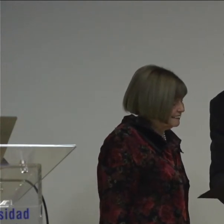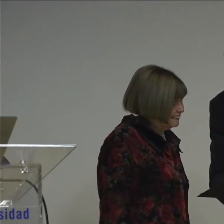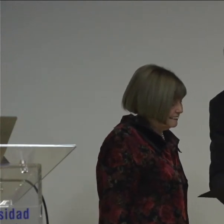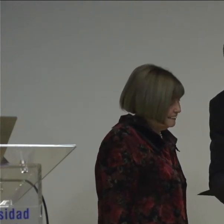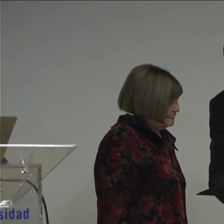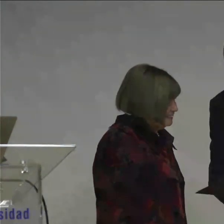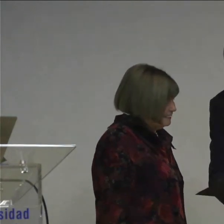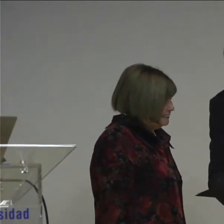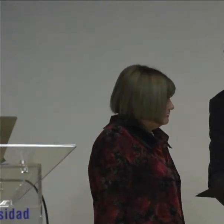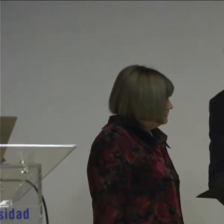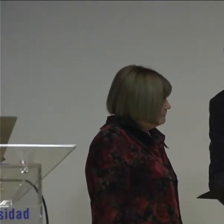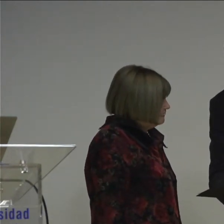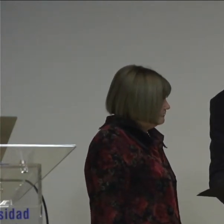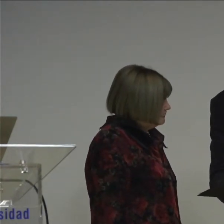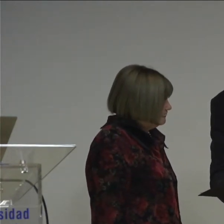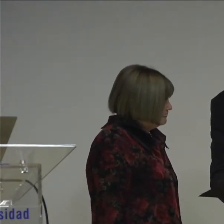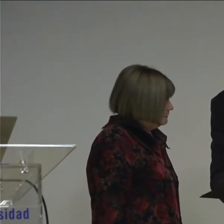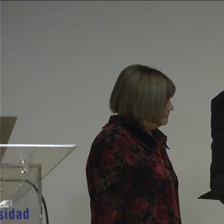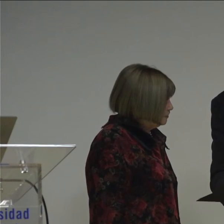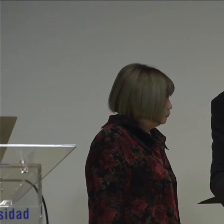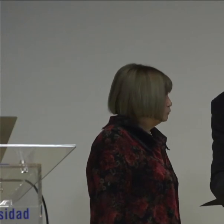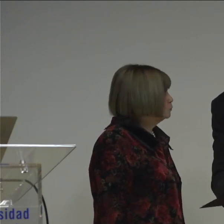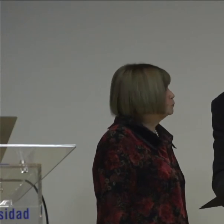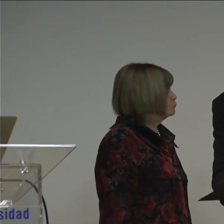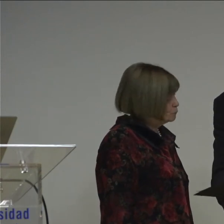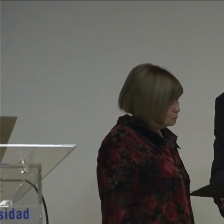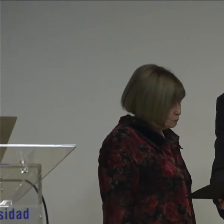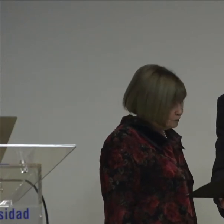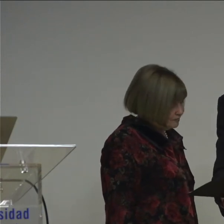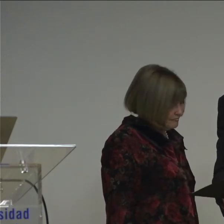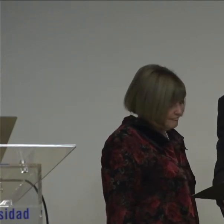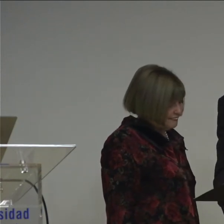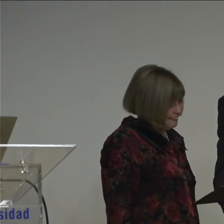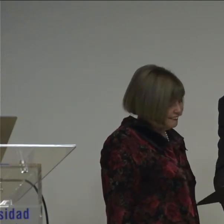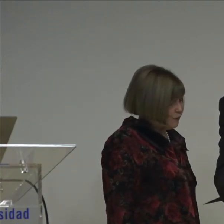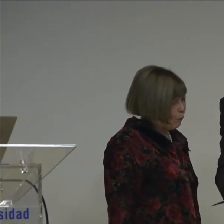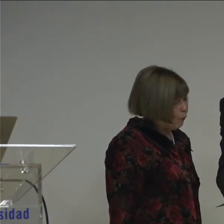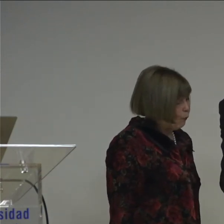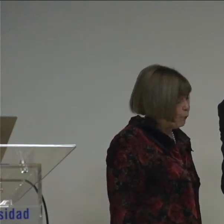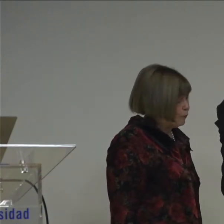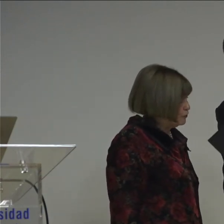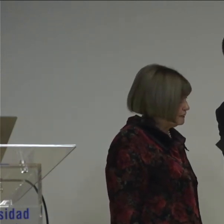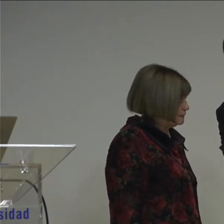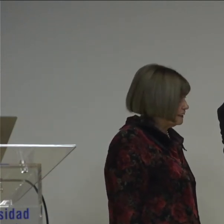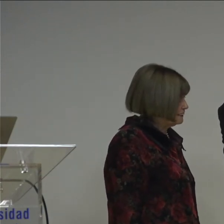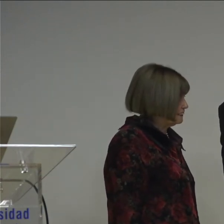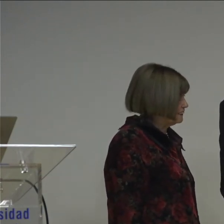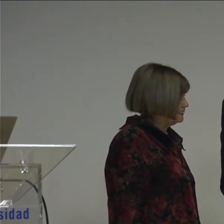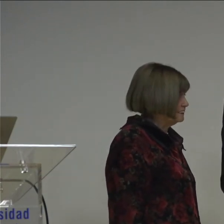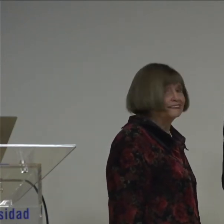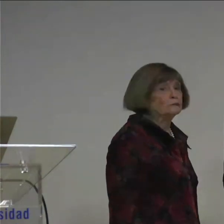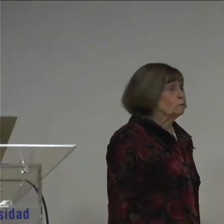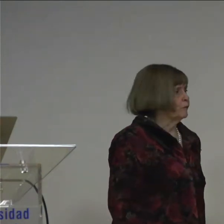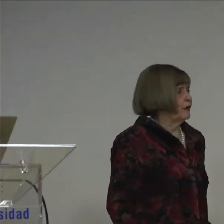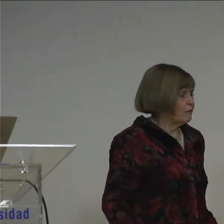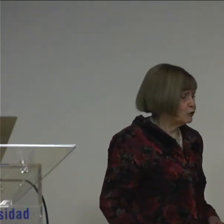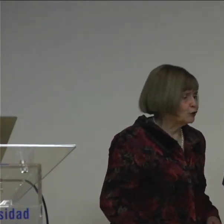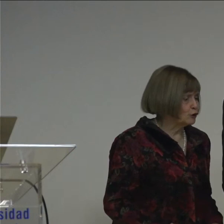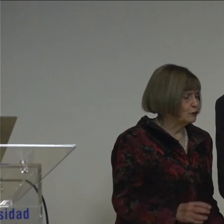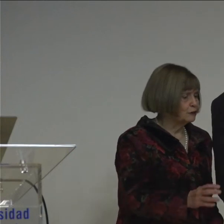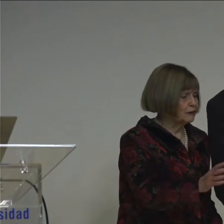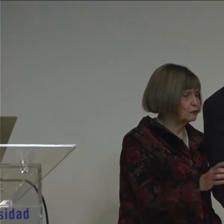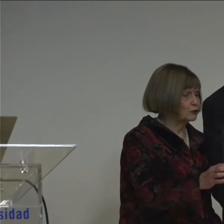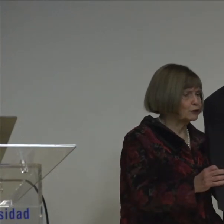construcción digamos autentificada Así que con mucho aprecio Muchas gracias tomémonos una foto